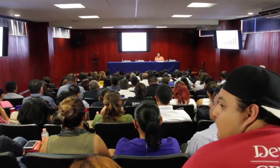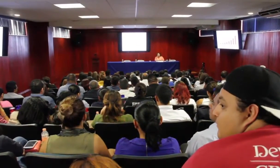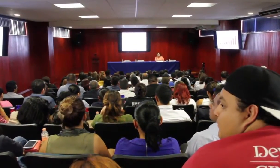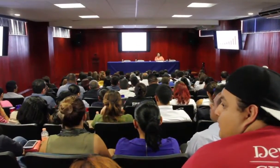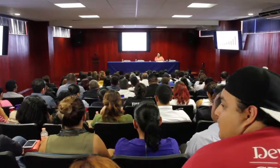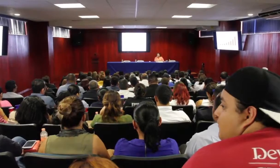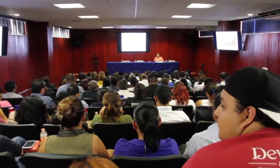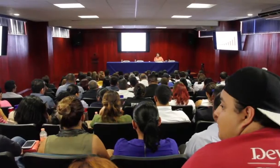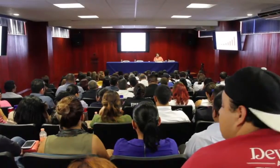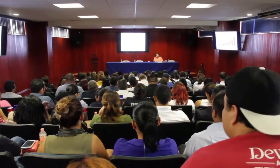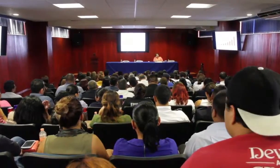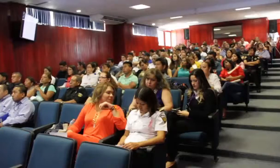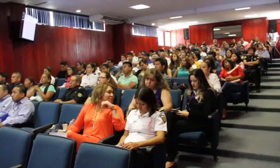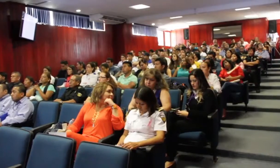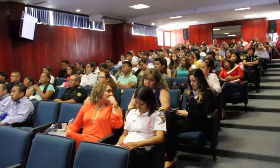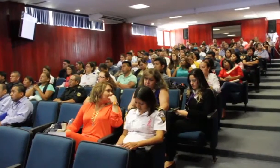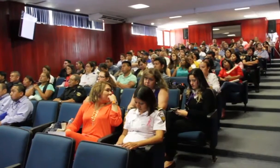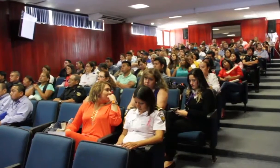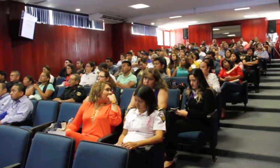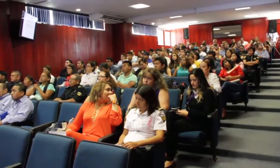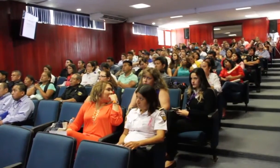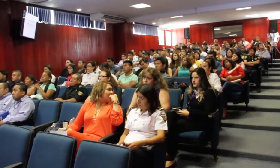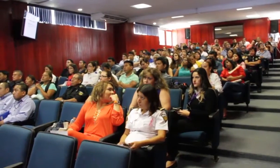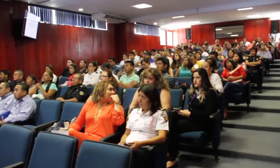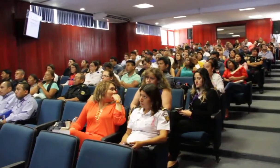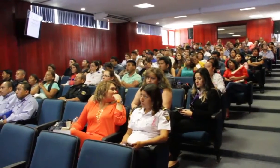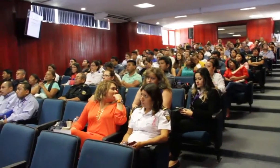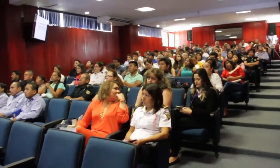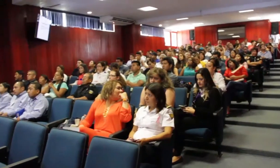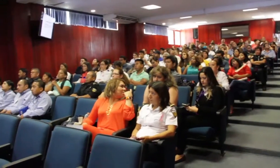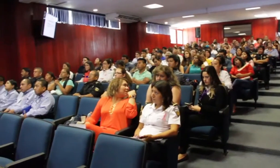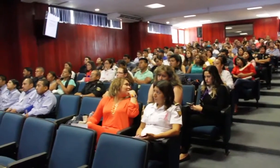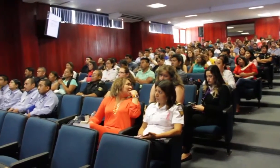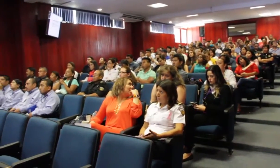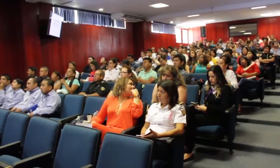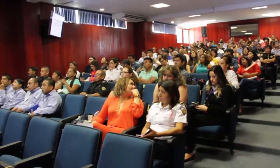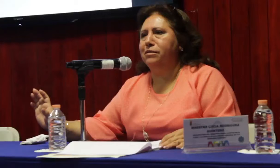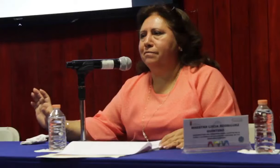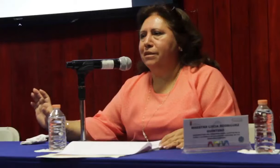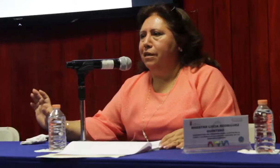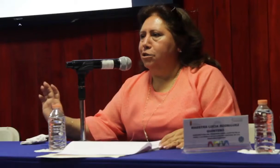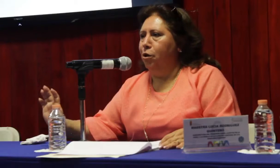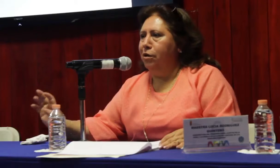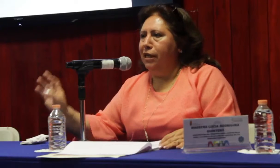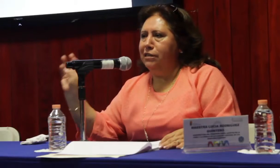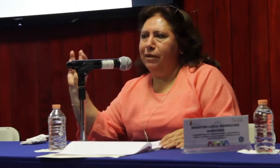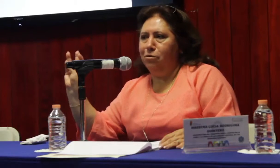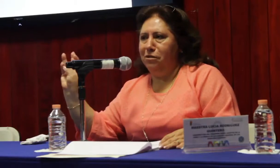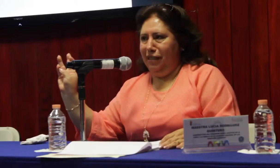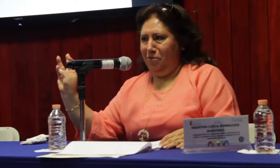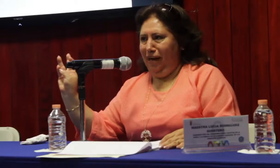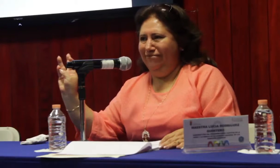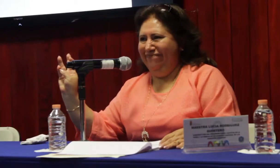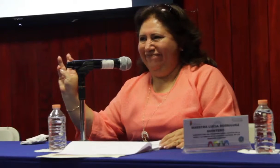en enfermedades y en falta de atención. Le dan clic, por favor, vean ustedes, insisto, son quienes llevan a